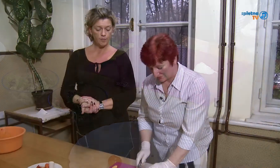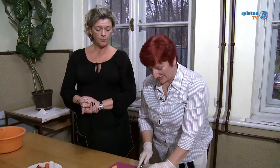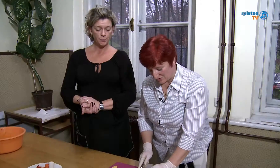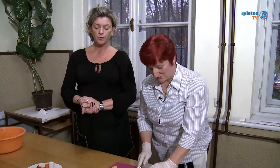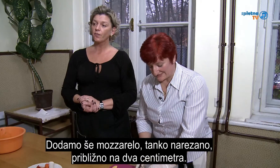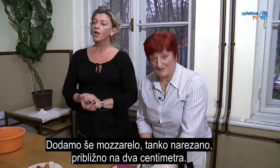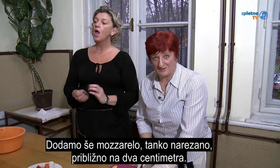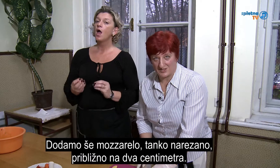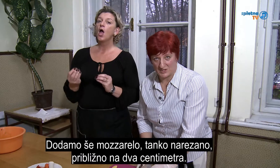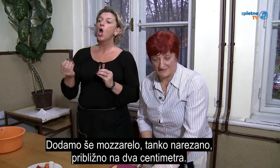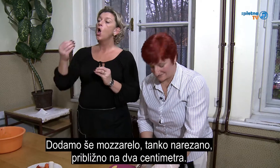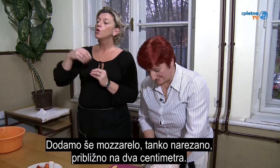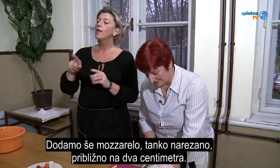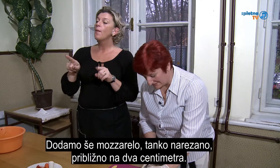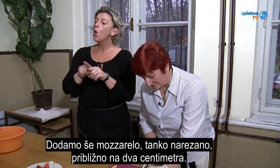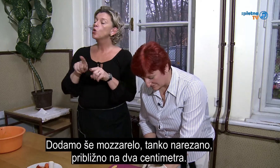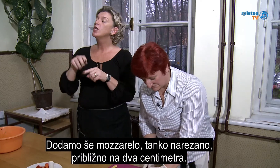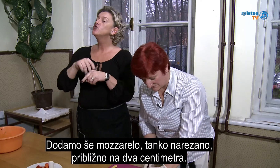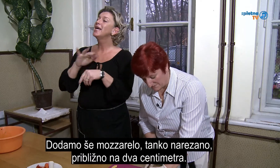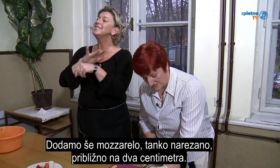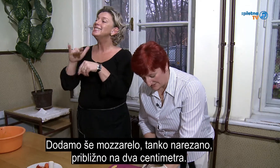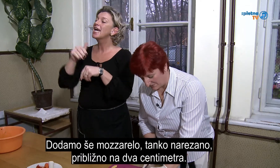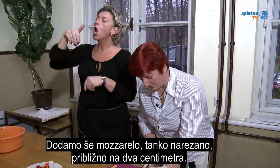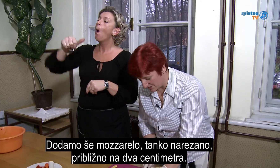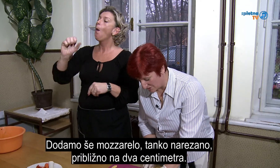Dodamo še mocarelo nareženo na tanka 2 mm približno.